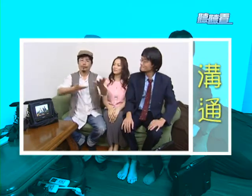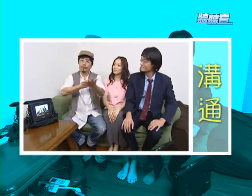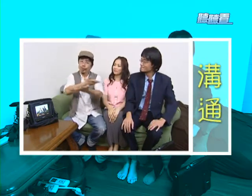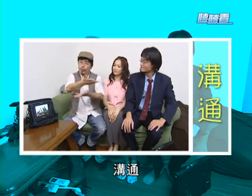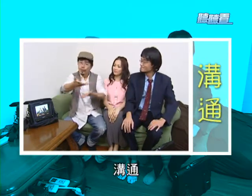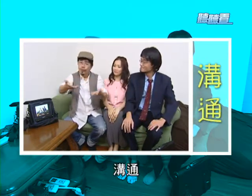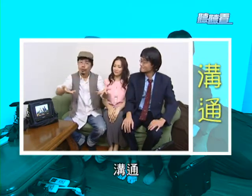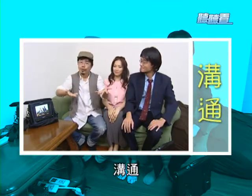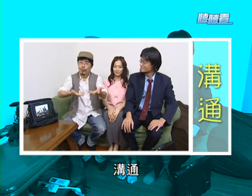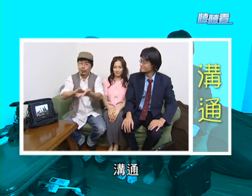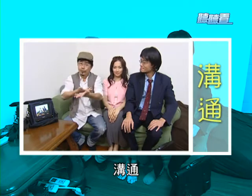沟通，